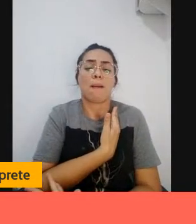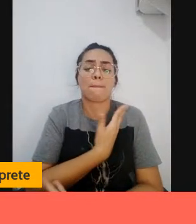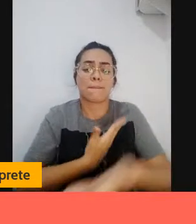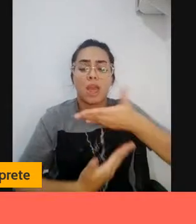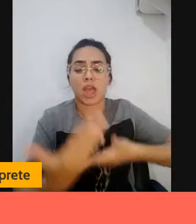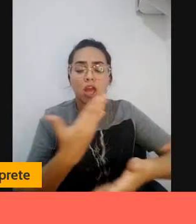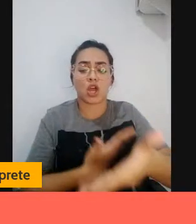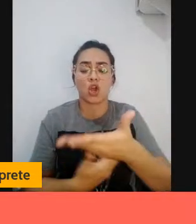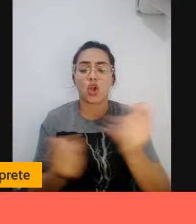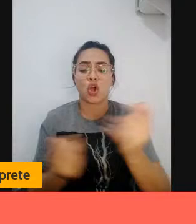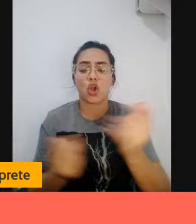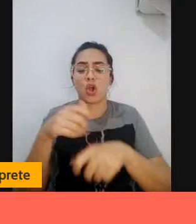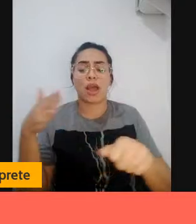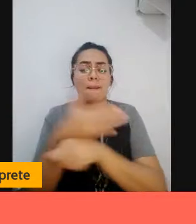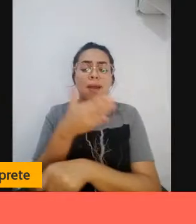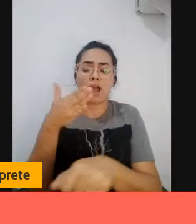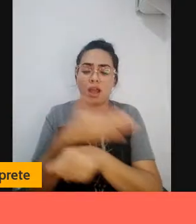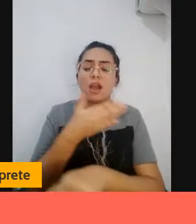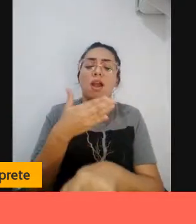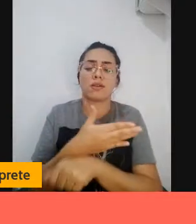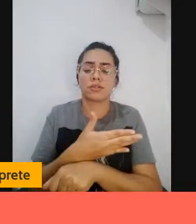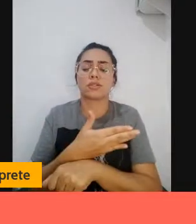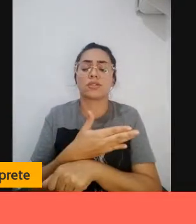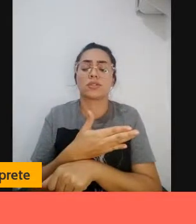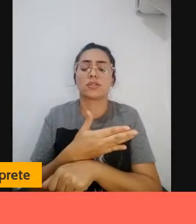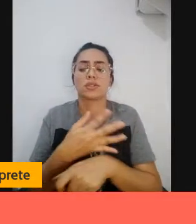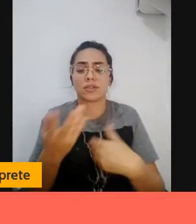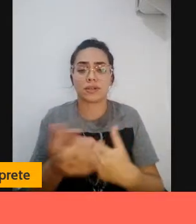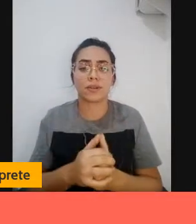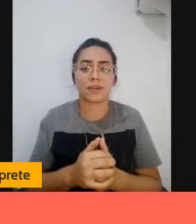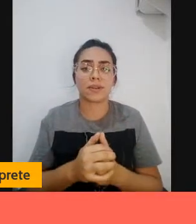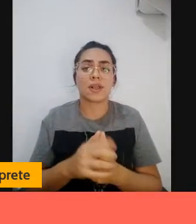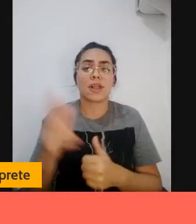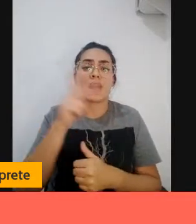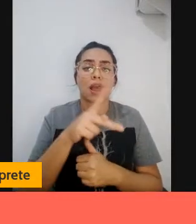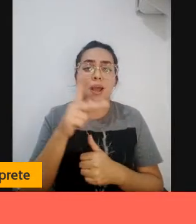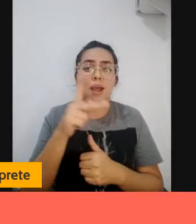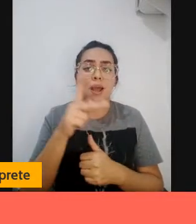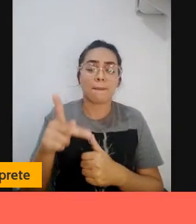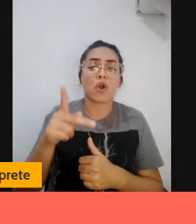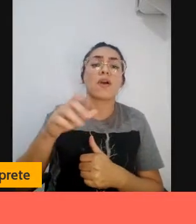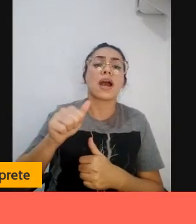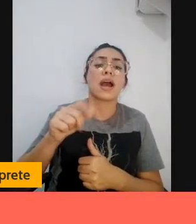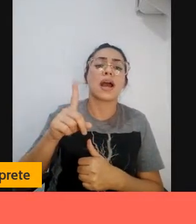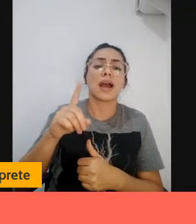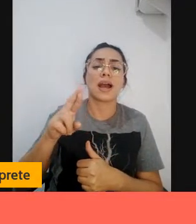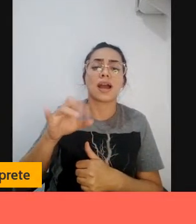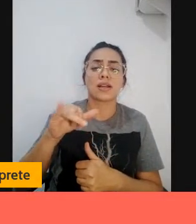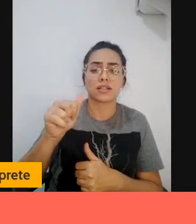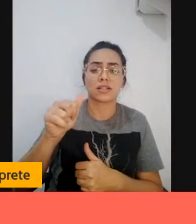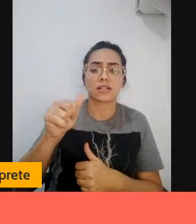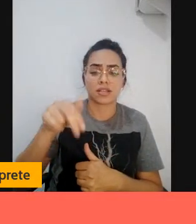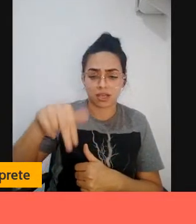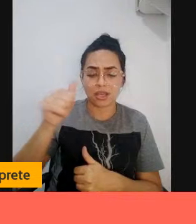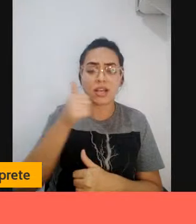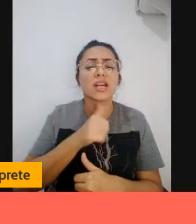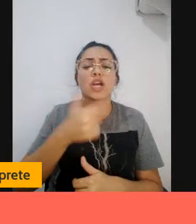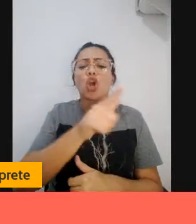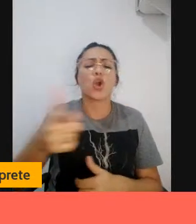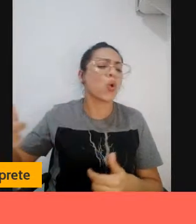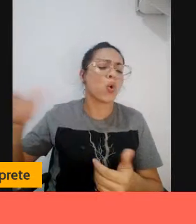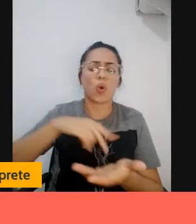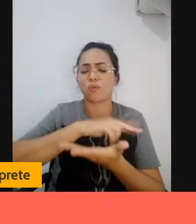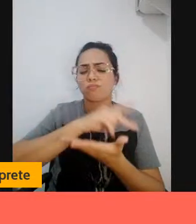participaram, inclusive Eduardo, a professora e a Adriana e muitos outros, que foi,